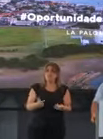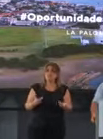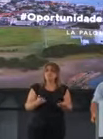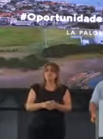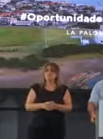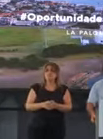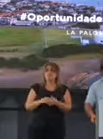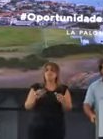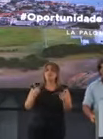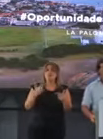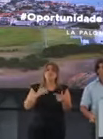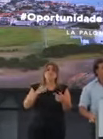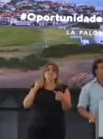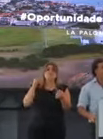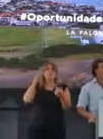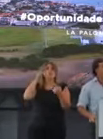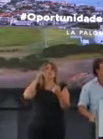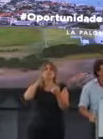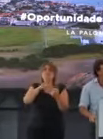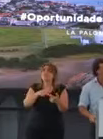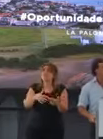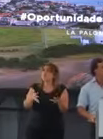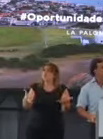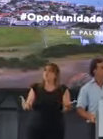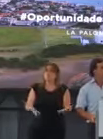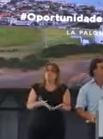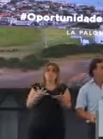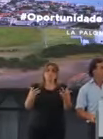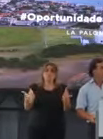Porque no tenemos una aspiración. Porque no tenemos una meta.